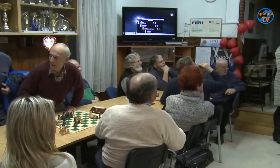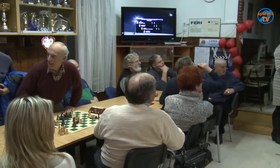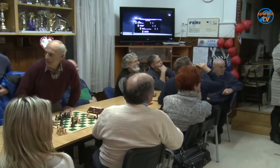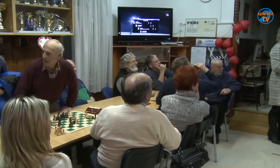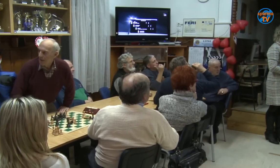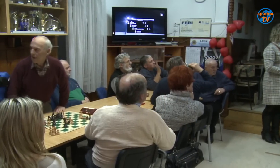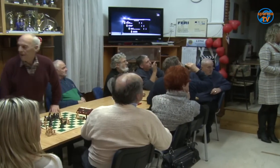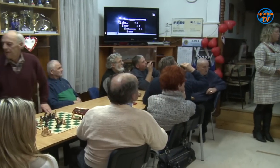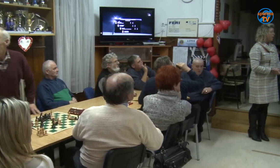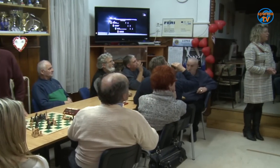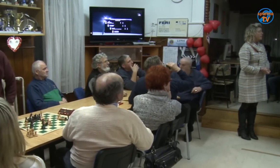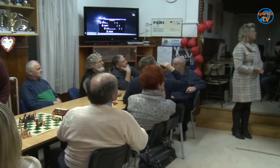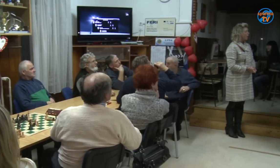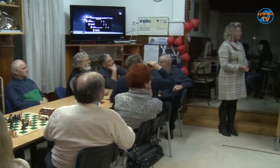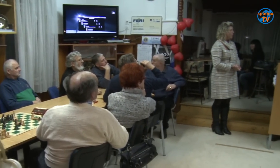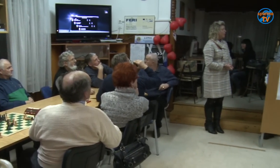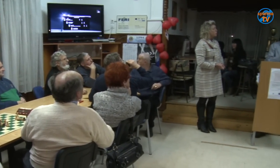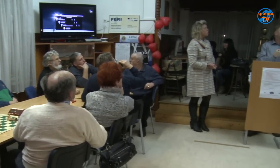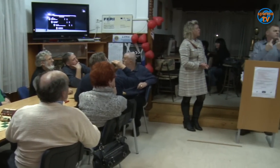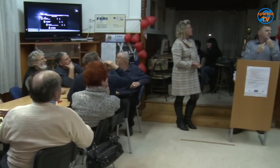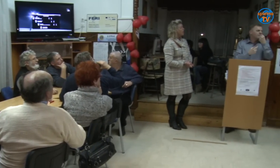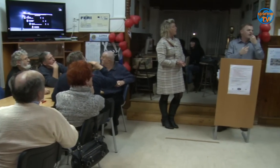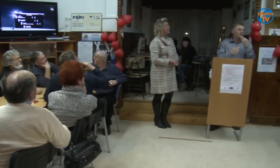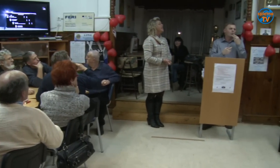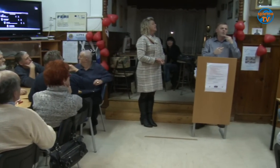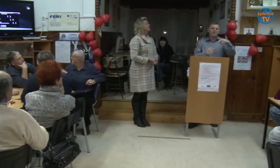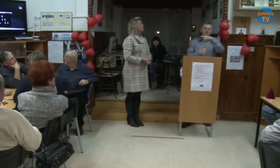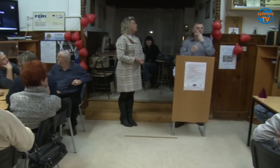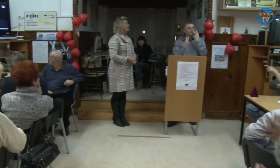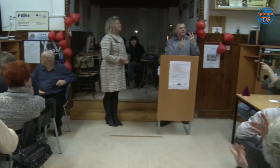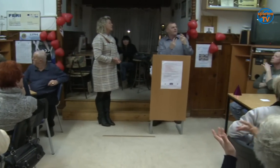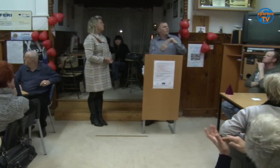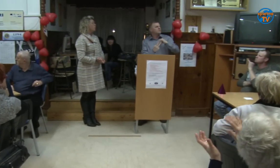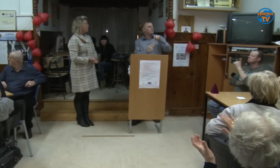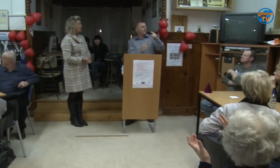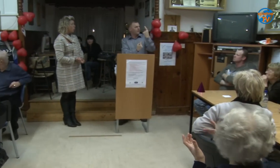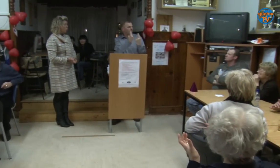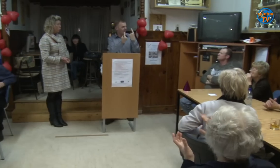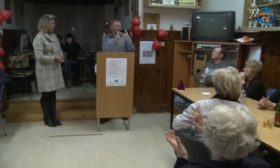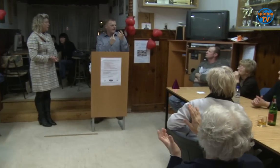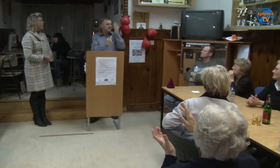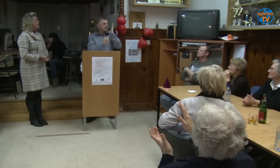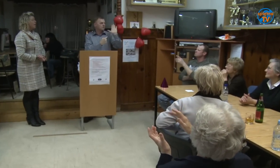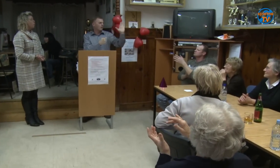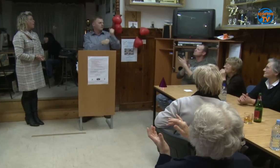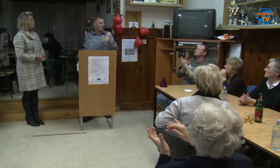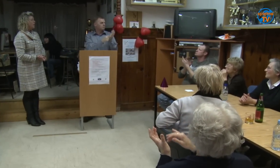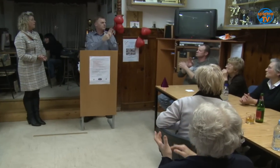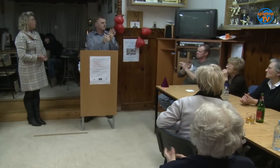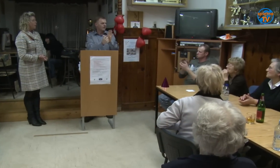Bodo njihov prvi projekt, ki so ga imeli, ko so predstavljali znakovni jezik in problematiko gluhih, tako da pridite